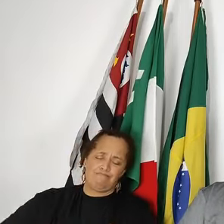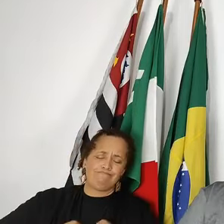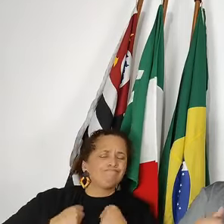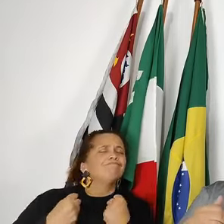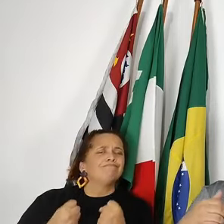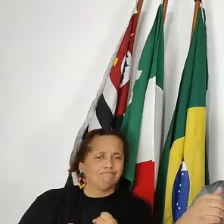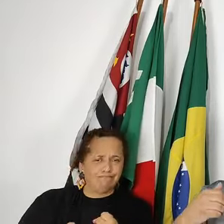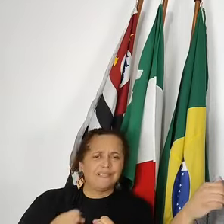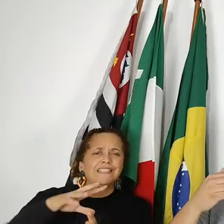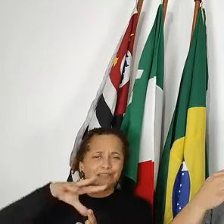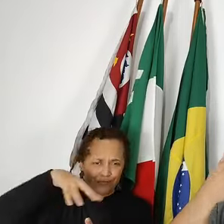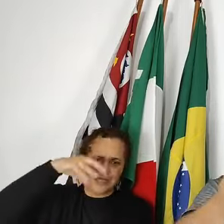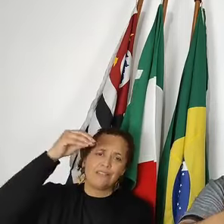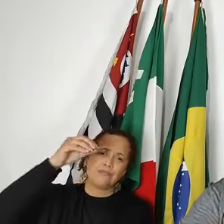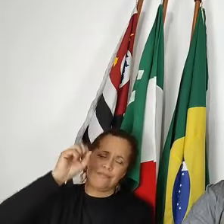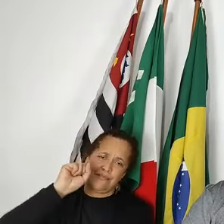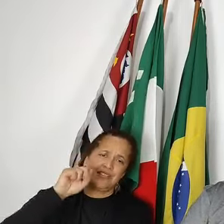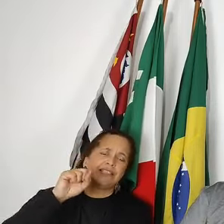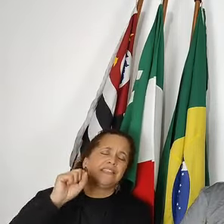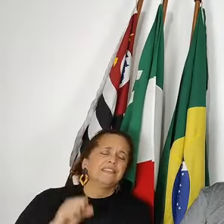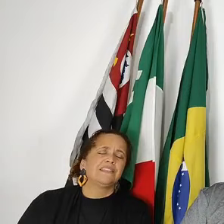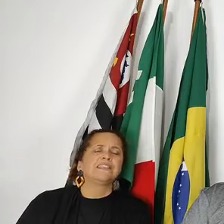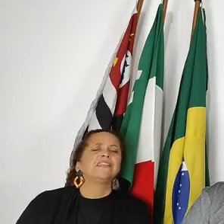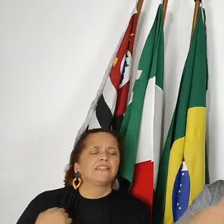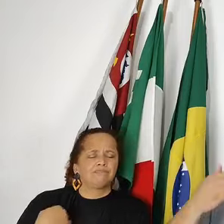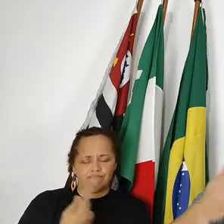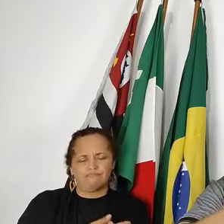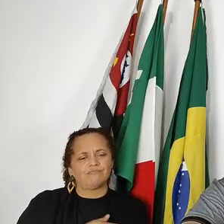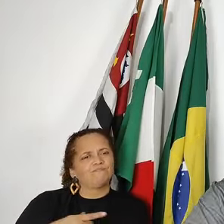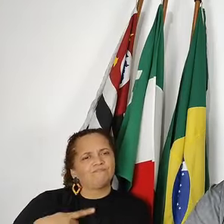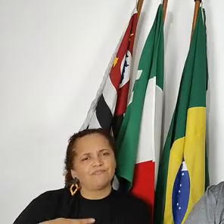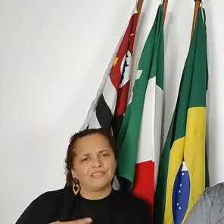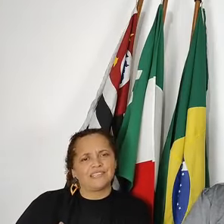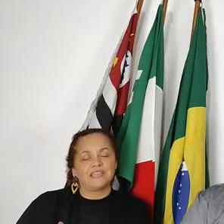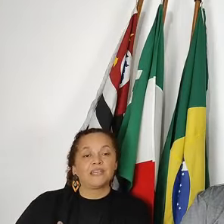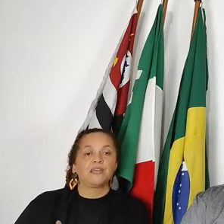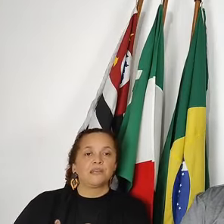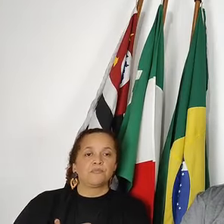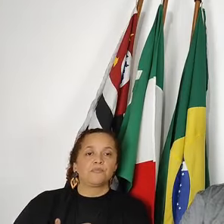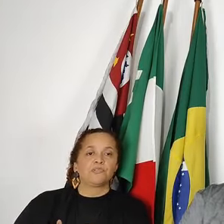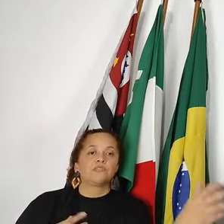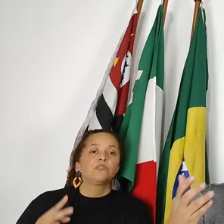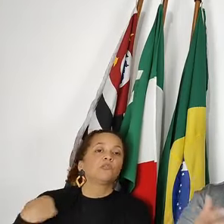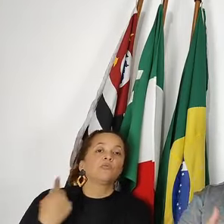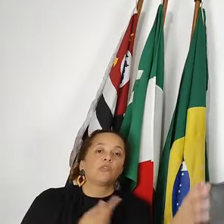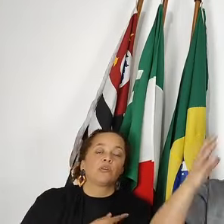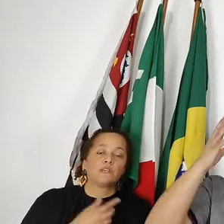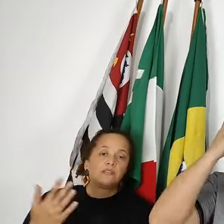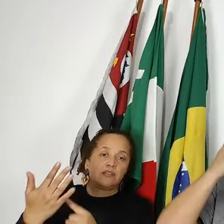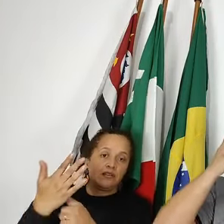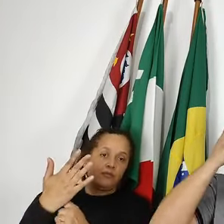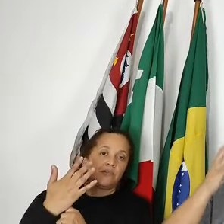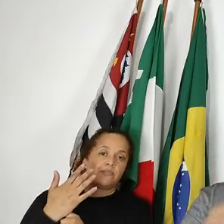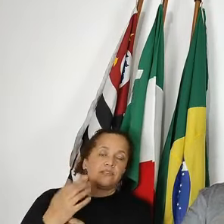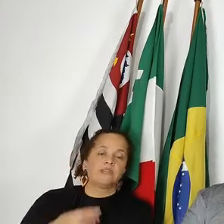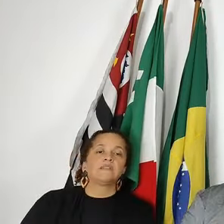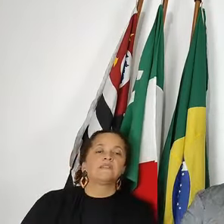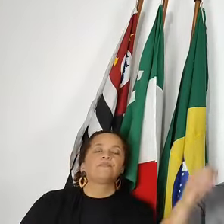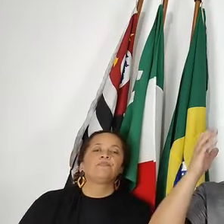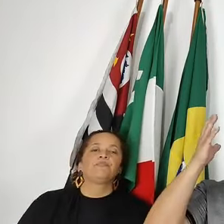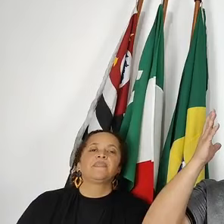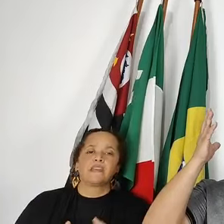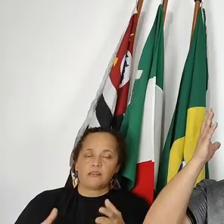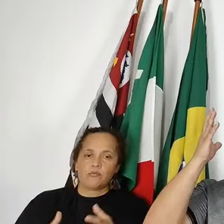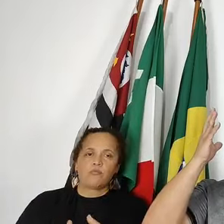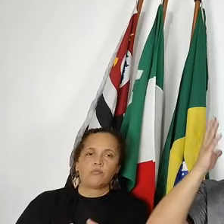espiritual, onde nós temos as nossas armas espirituais, nós temos as nossas armaduras espirituais. Uma das armaduras é o capacete da salvação,